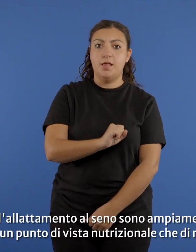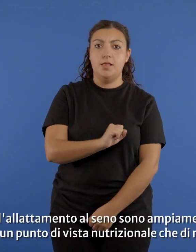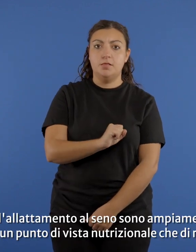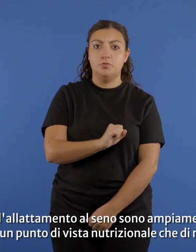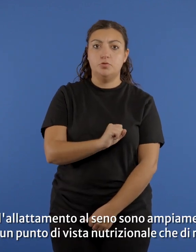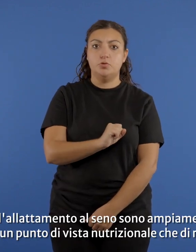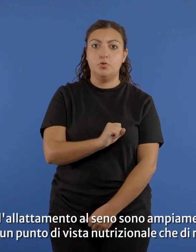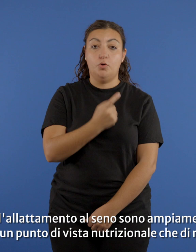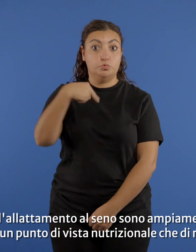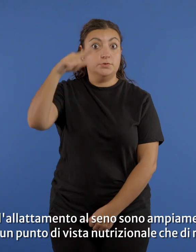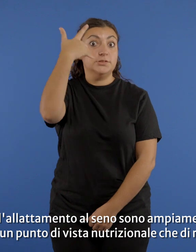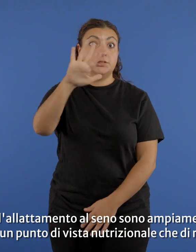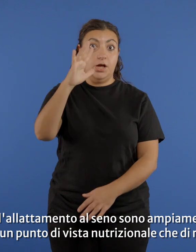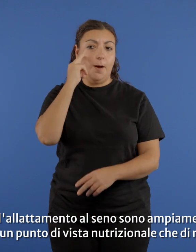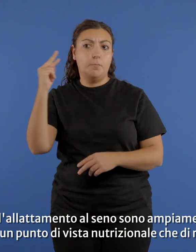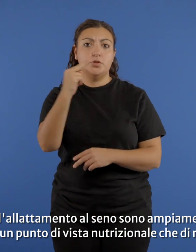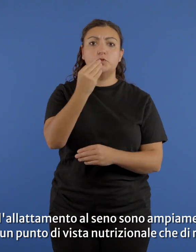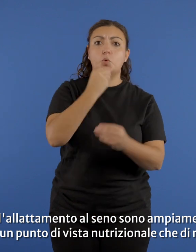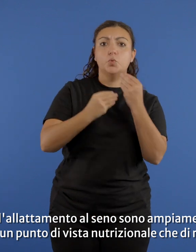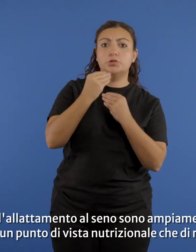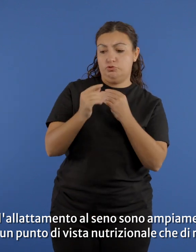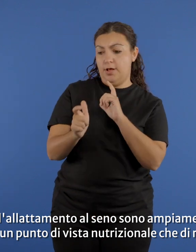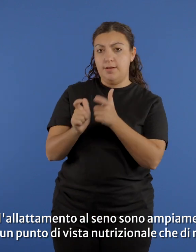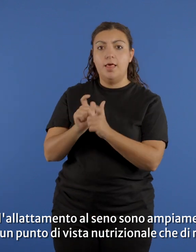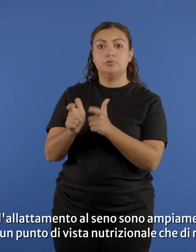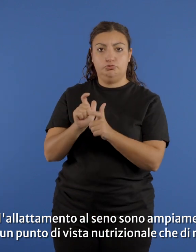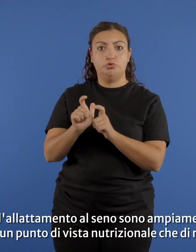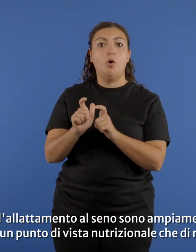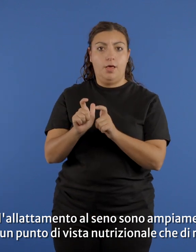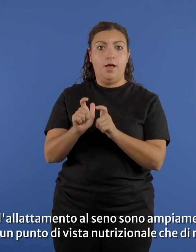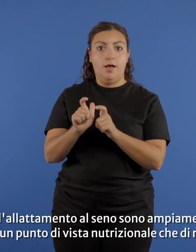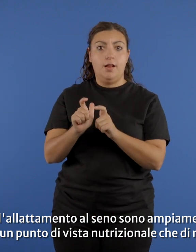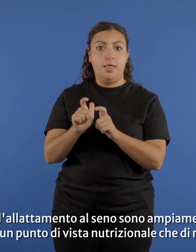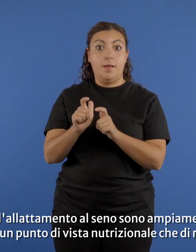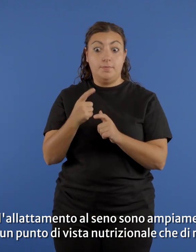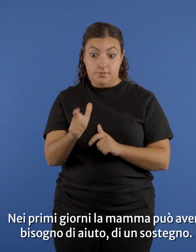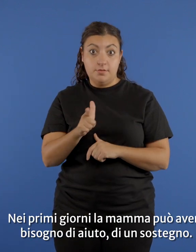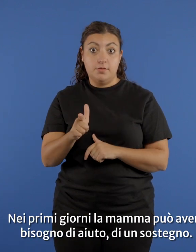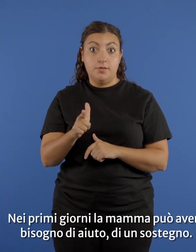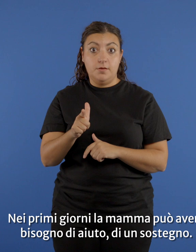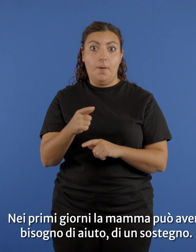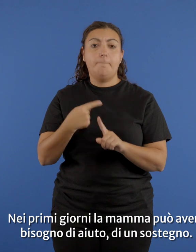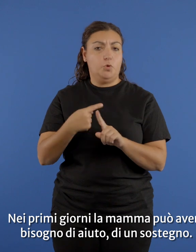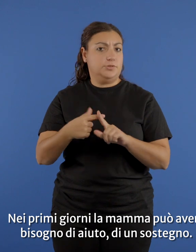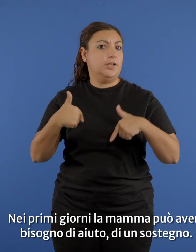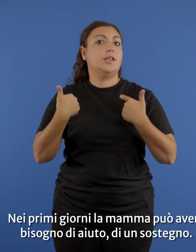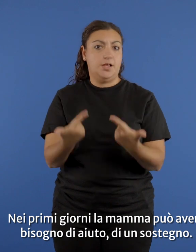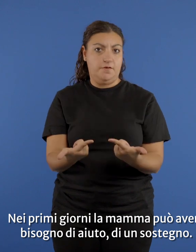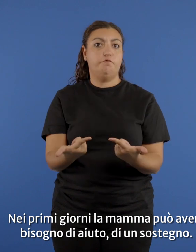Sono ampiamente riconosciuti sia da un punto di vista nutrizionale che di relazione nei primi giorni la mamma può avere